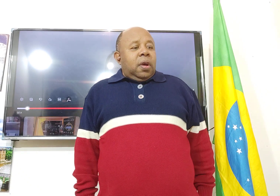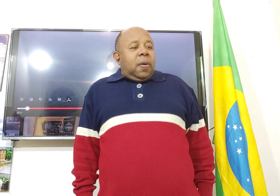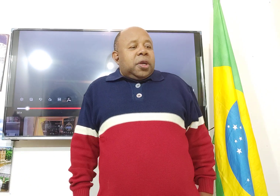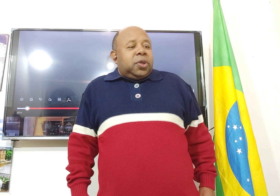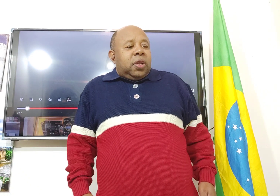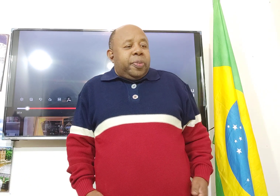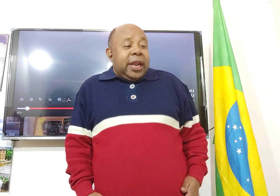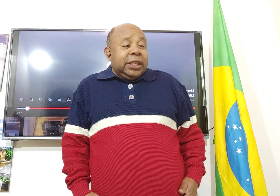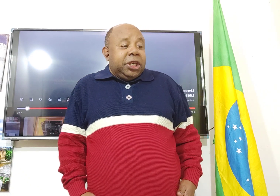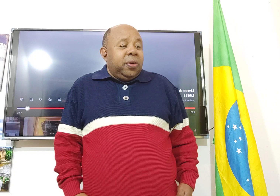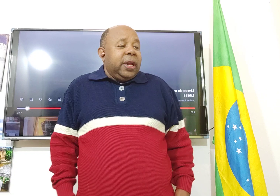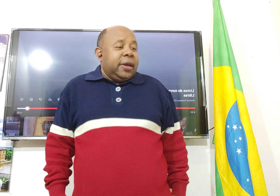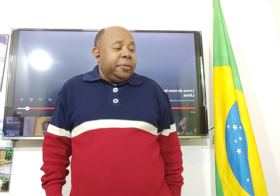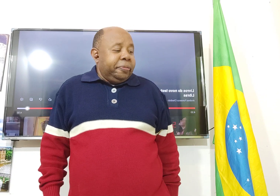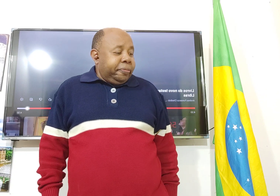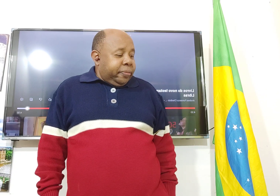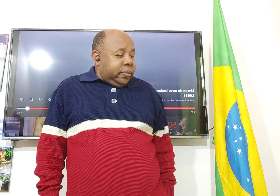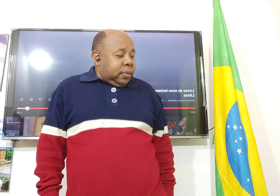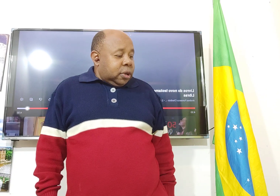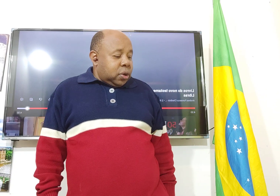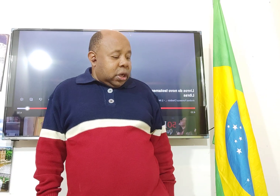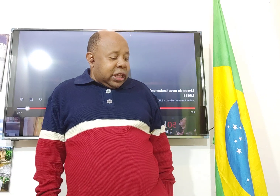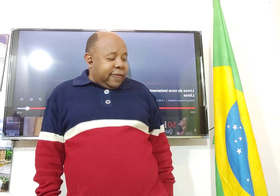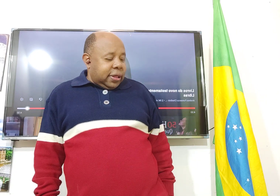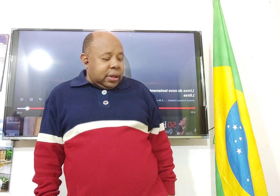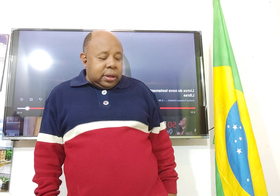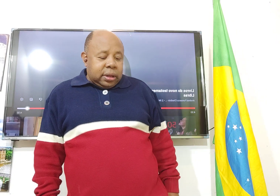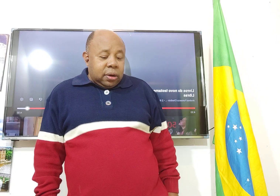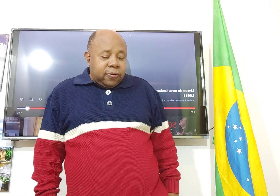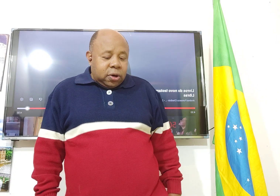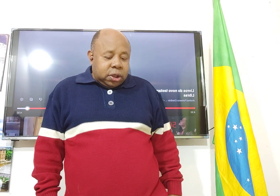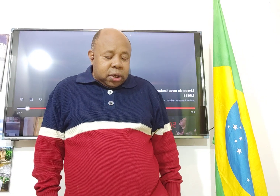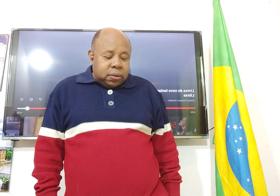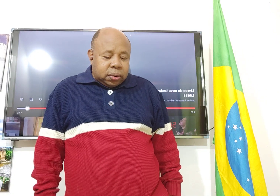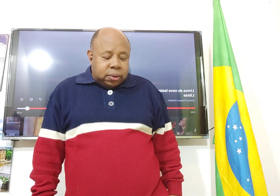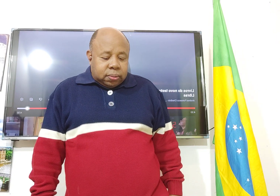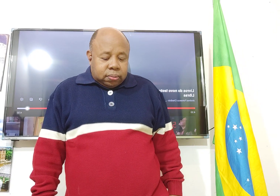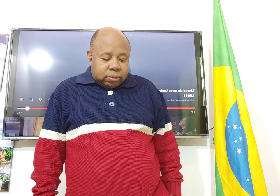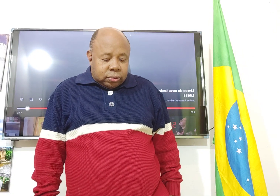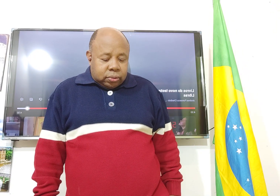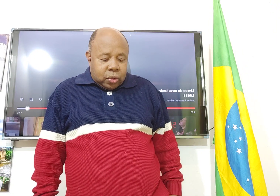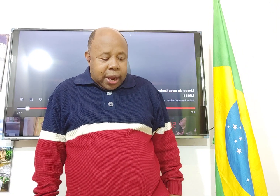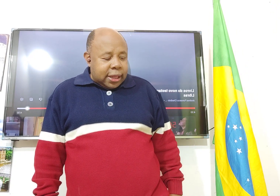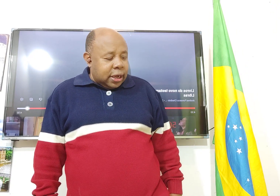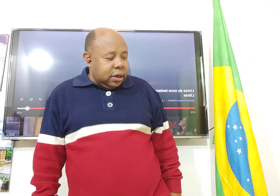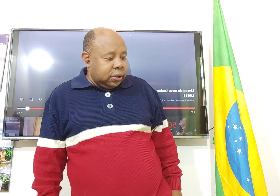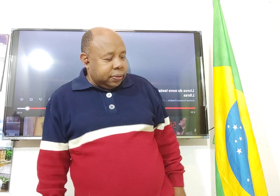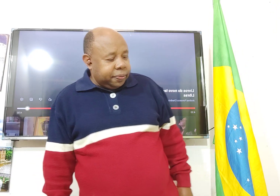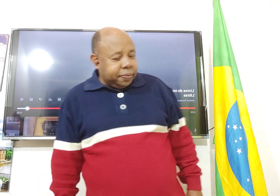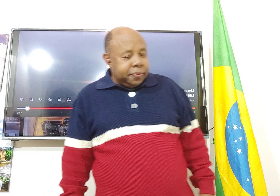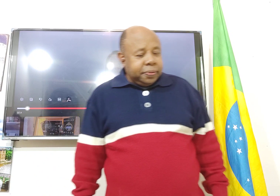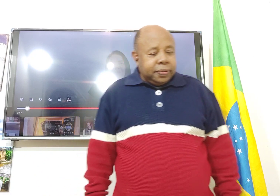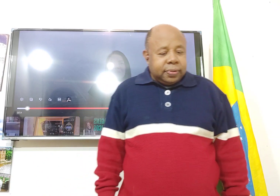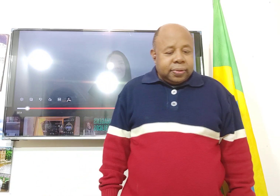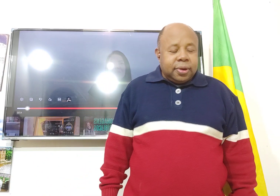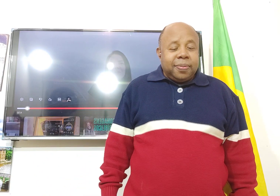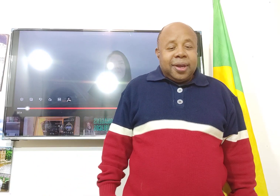Eu acho que eu traduzi porque ele é antigo, né? Acho que eu cantava esse louvor, tinha uns 40 anos.